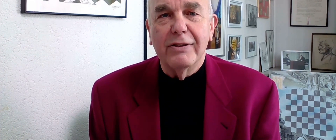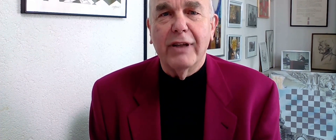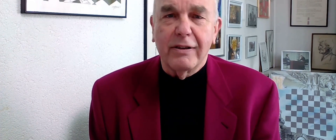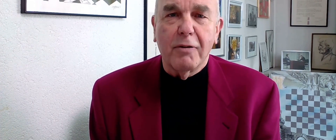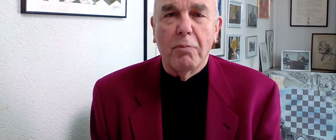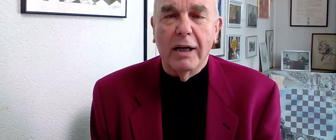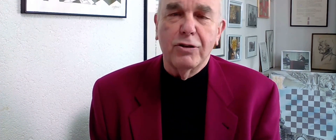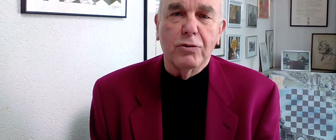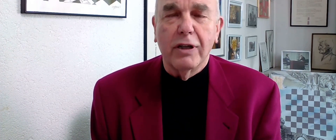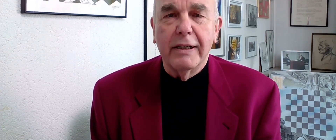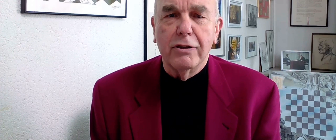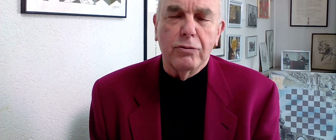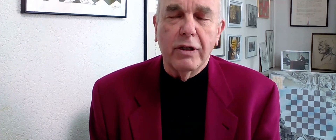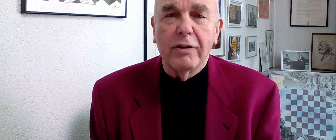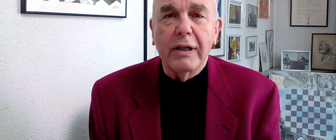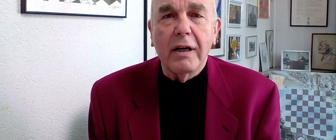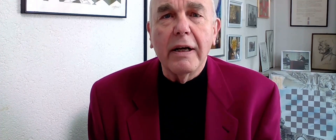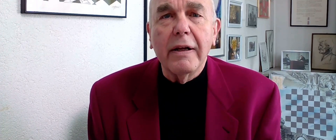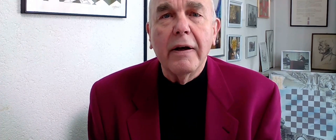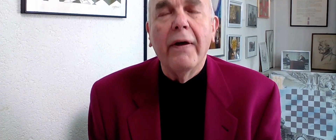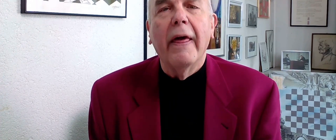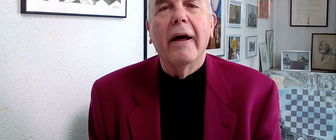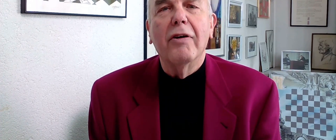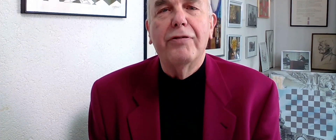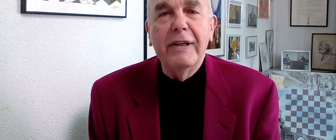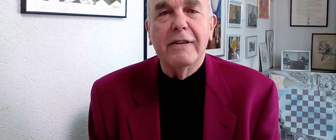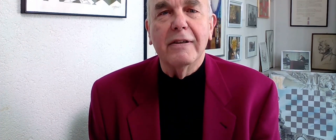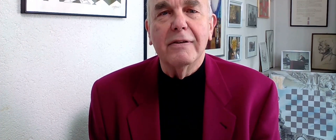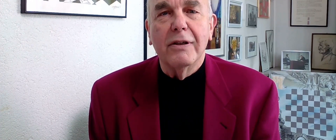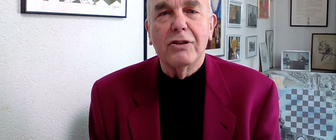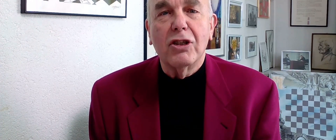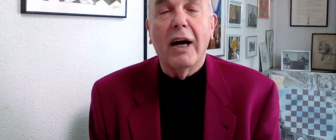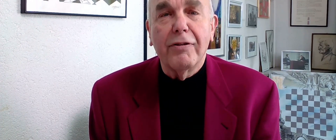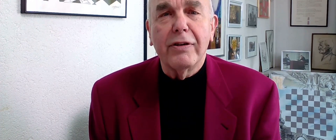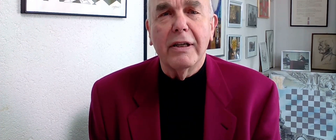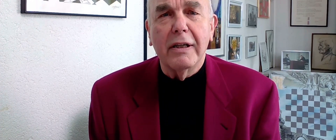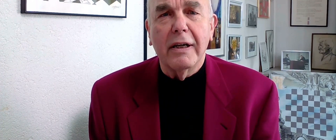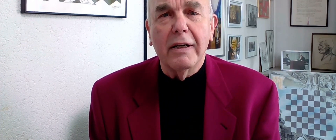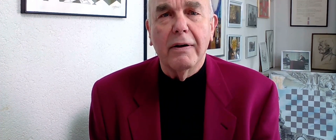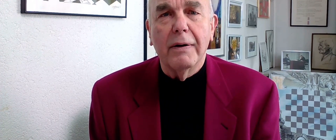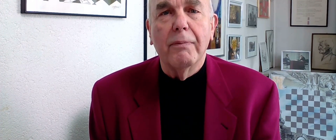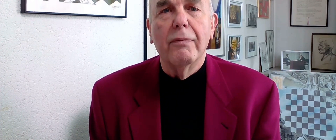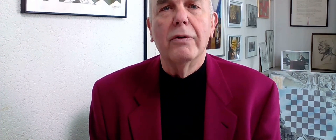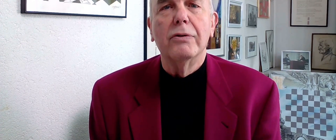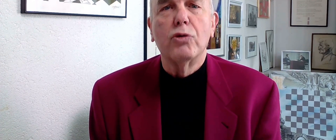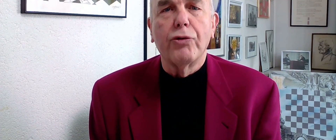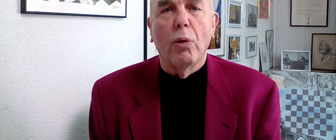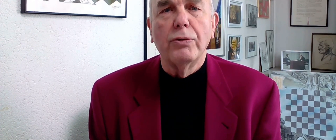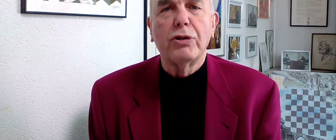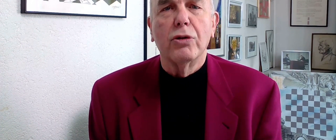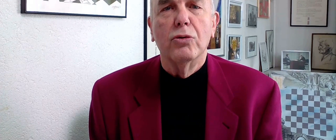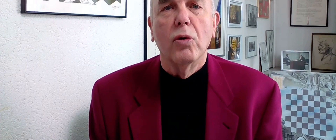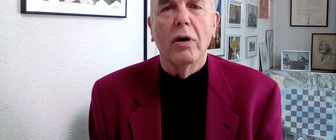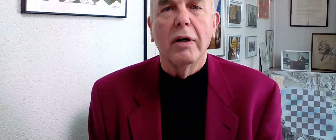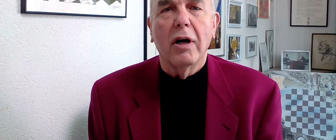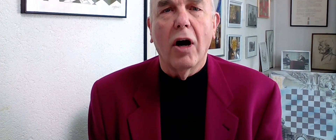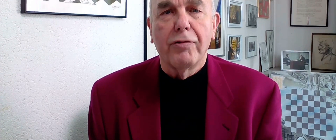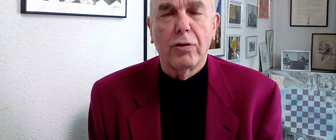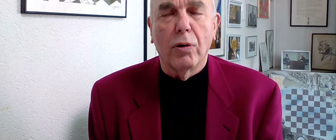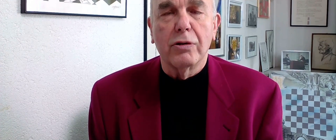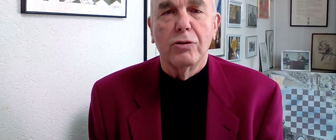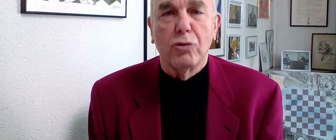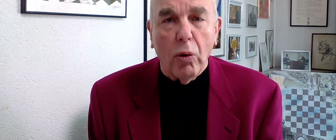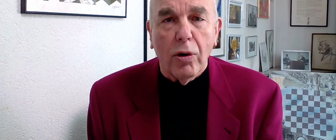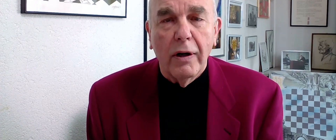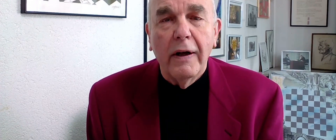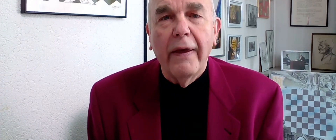En 30 maart jongstleden, zo'n dikke week geleden, vierde de schaakvereniging tot ons genoegen,